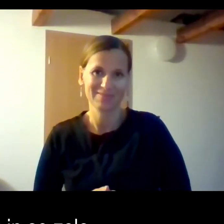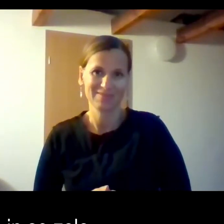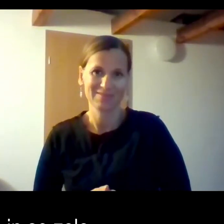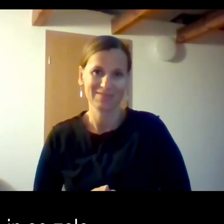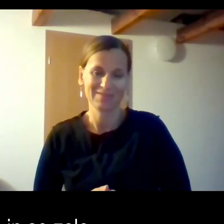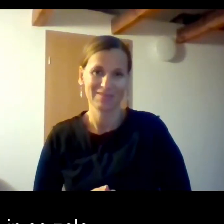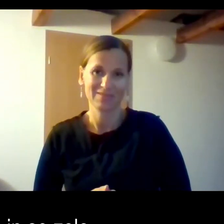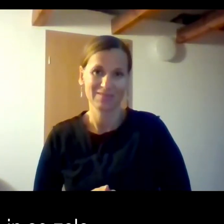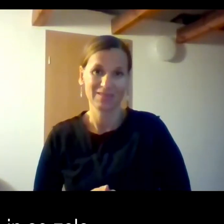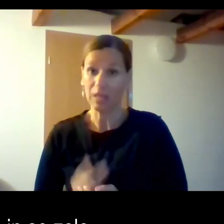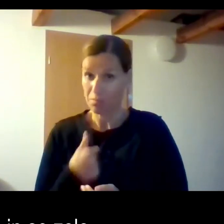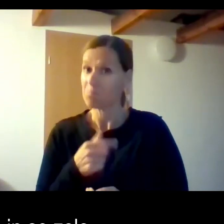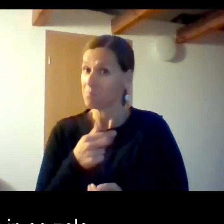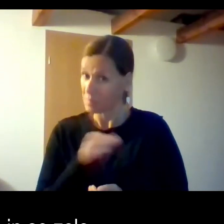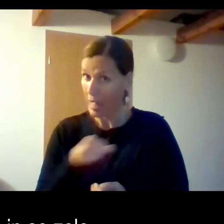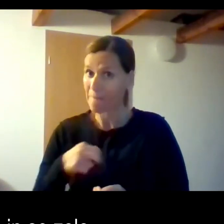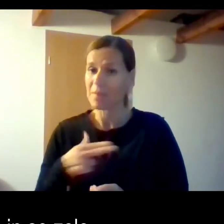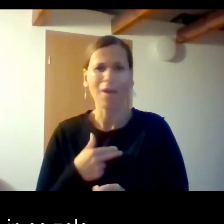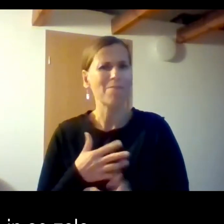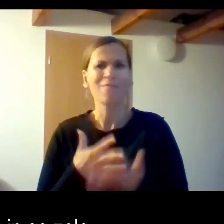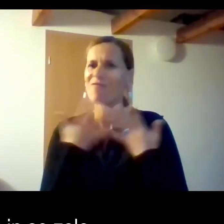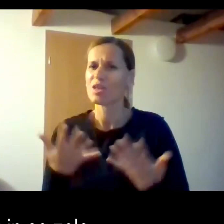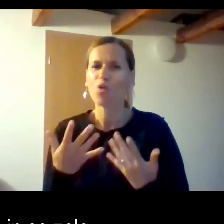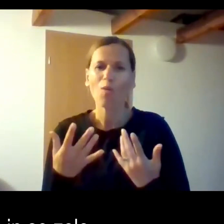Sam sem zelo motiviran in